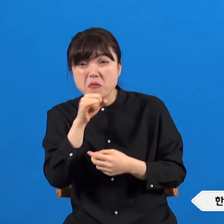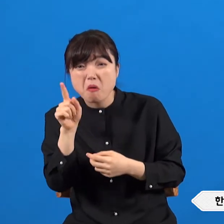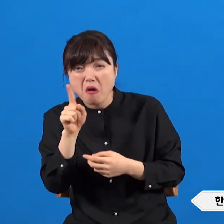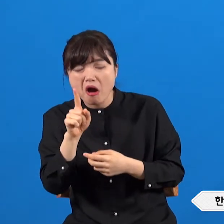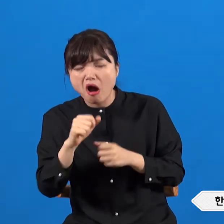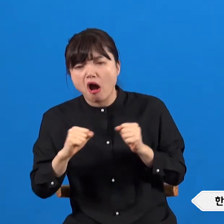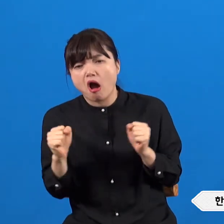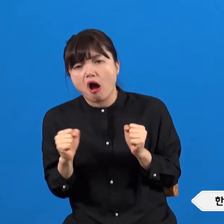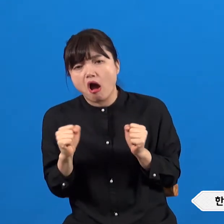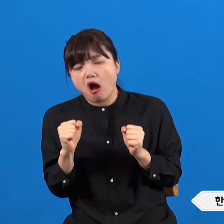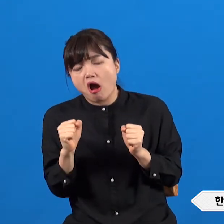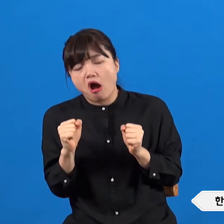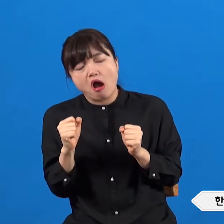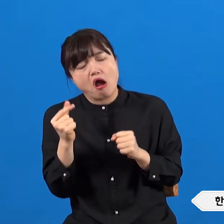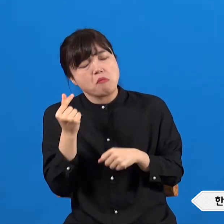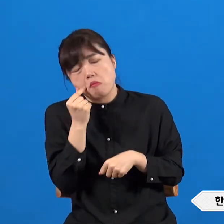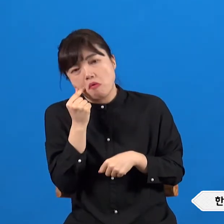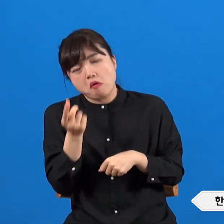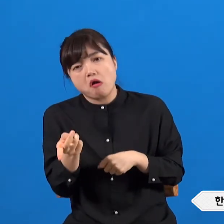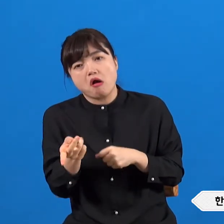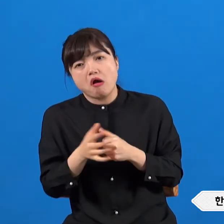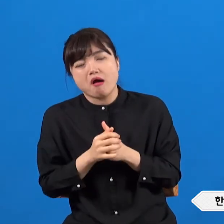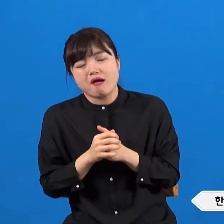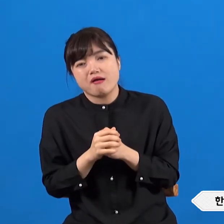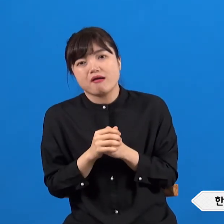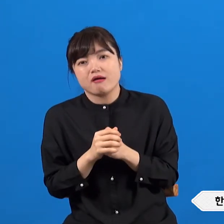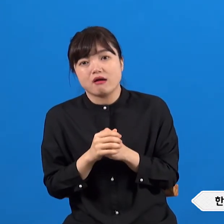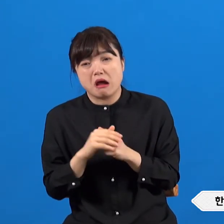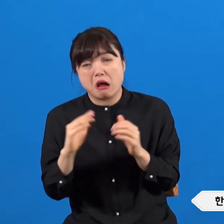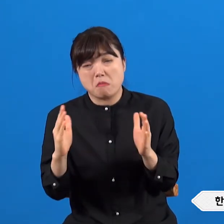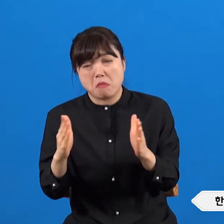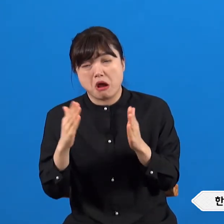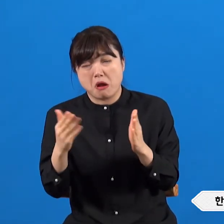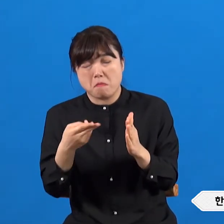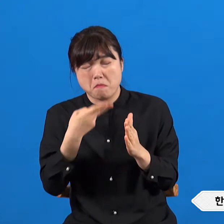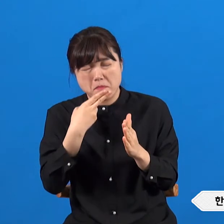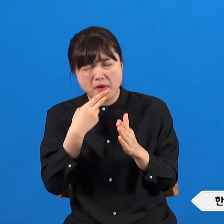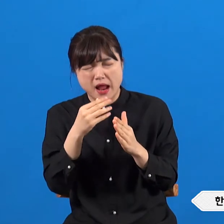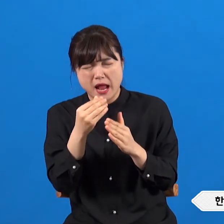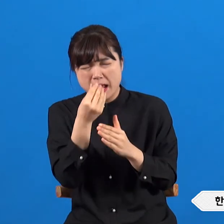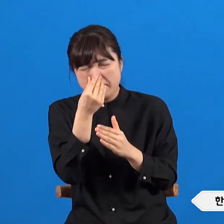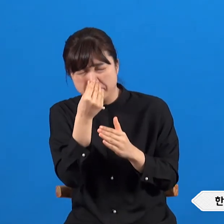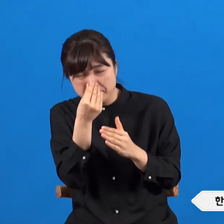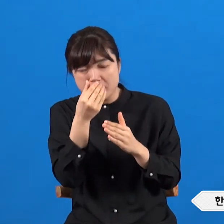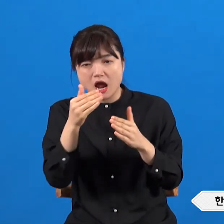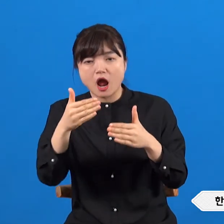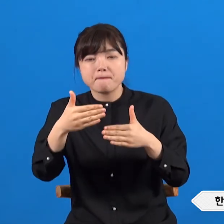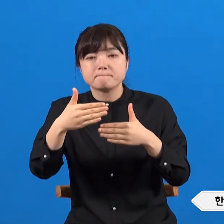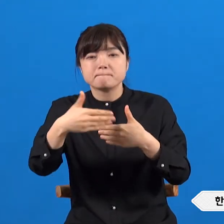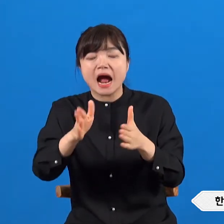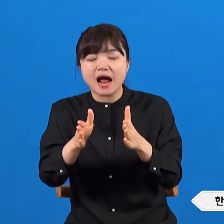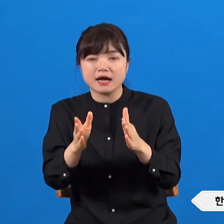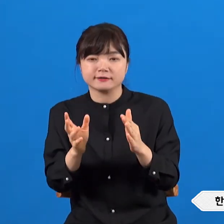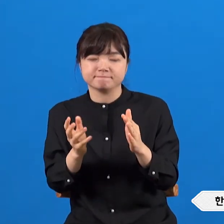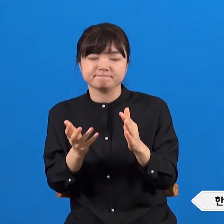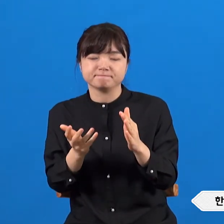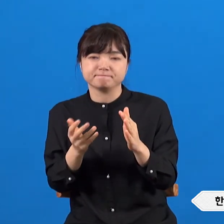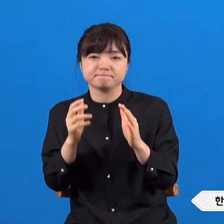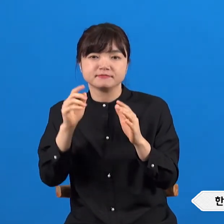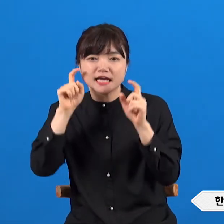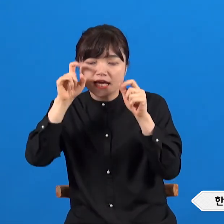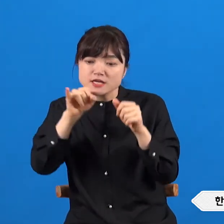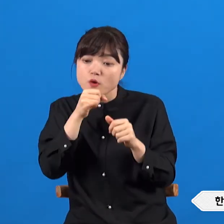염소는 추위에 약해서 그래서 바람이 들지 않는 밀폐된 공간에서 재워야 하기